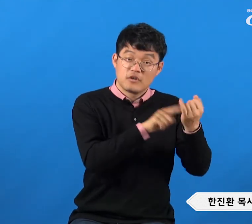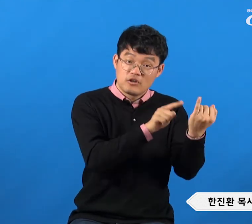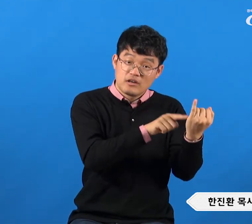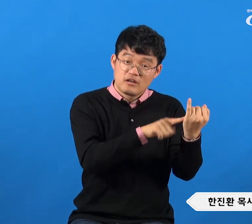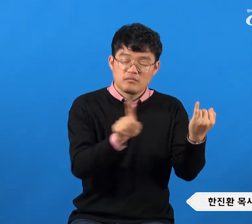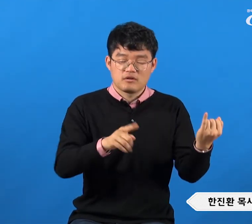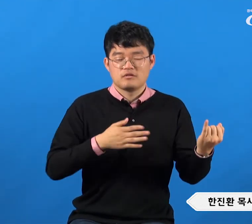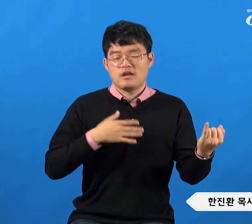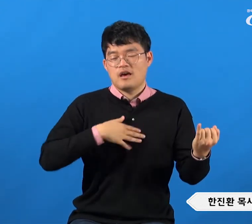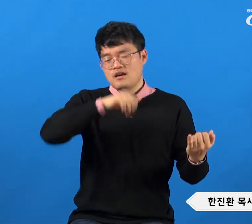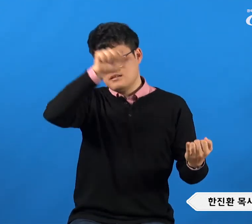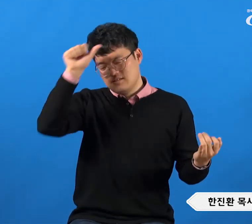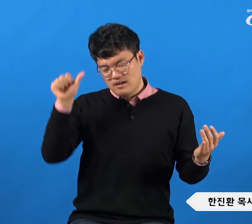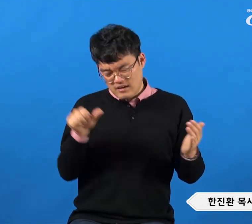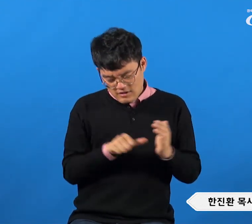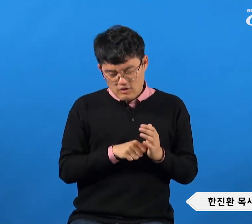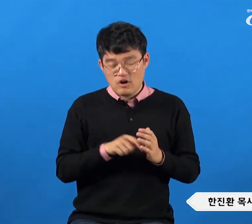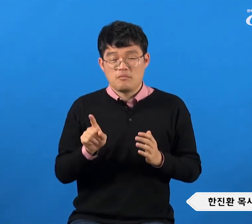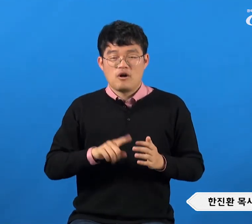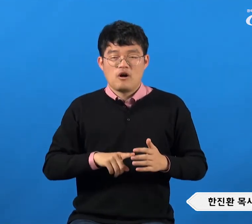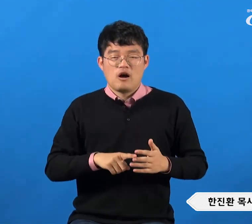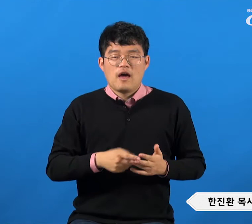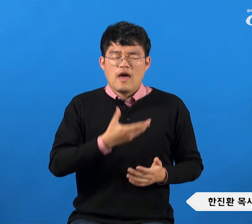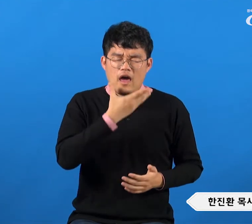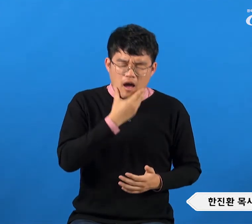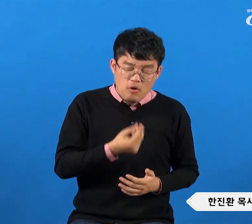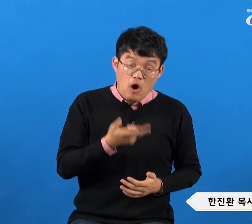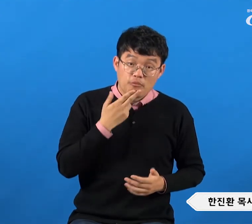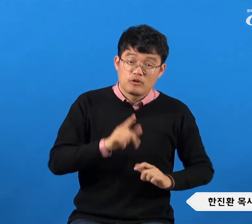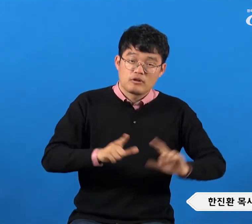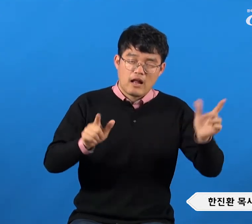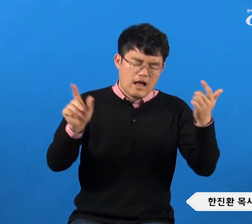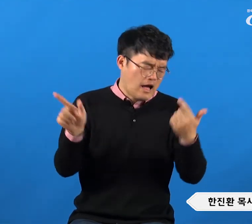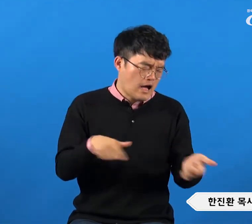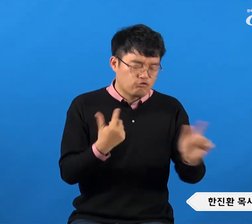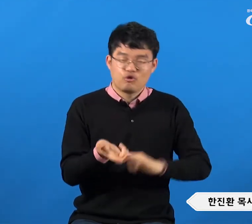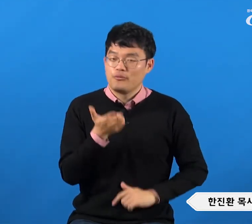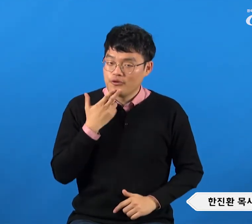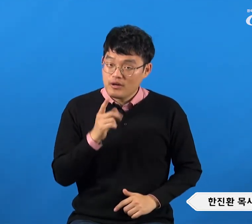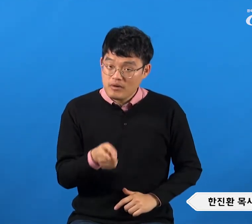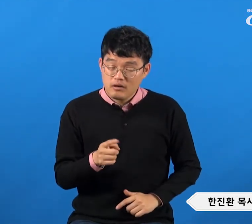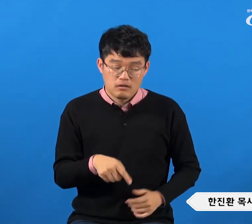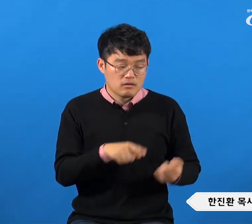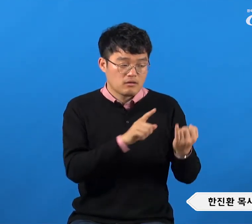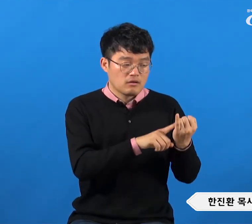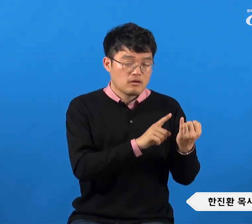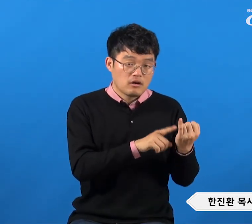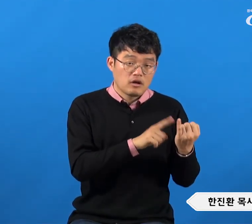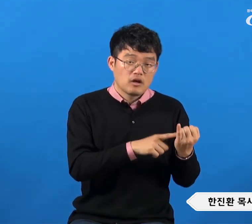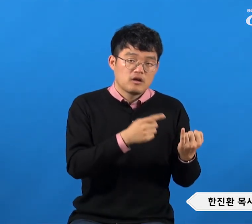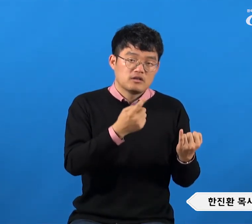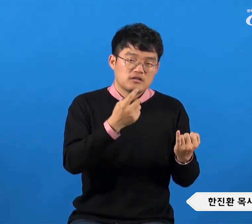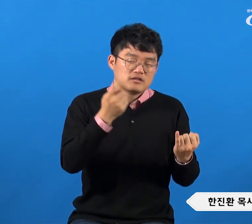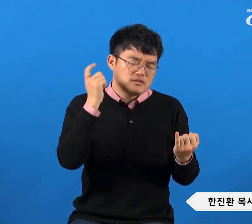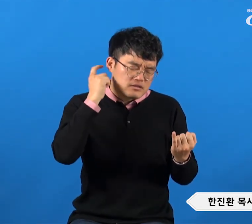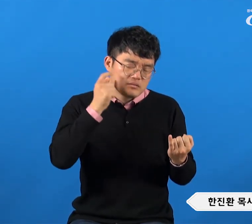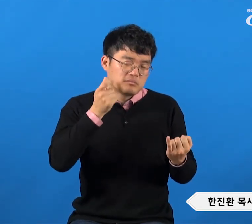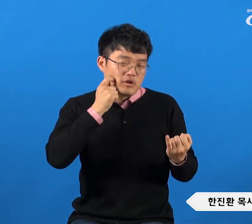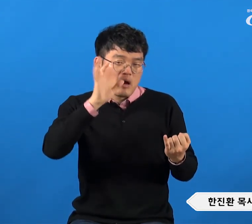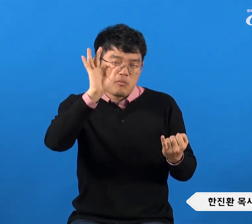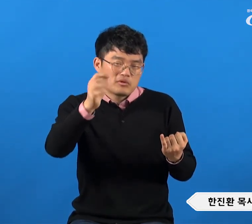그렇게 말했습니다. 헬렌 켈러는 보지도 못하고 듣지도 못하고 말하지 못하는 삼중의 장애를 가진